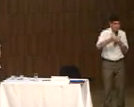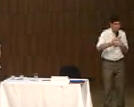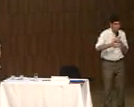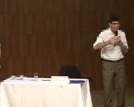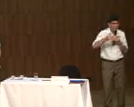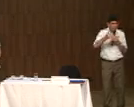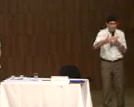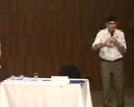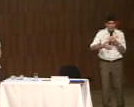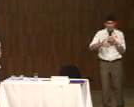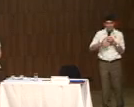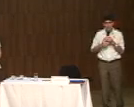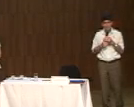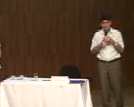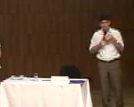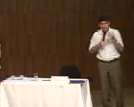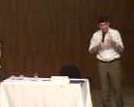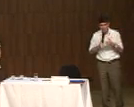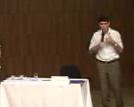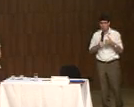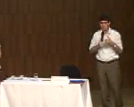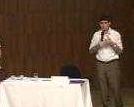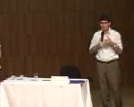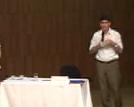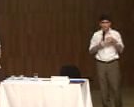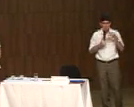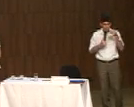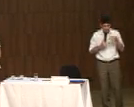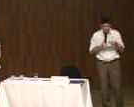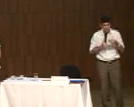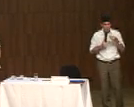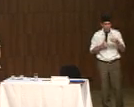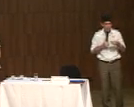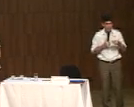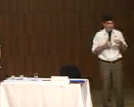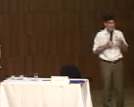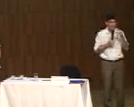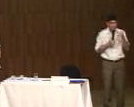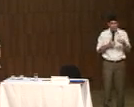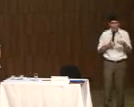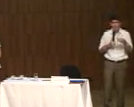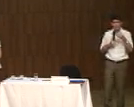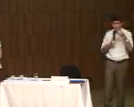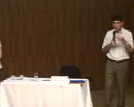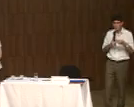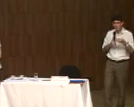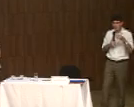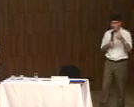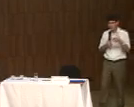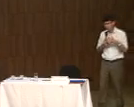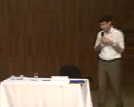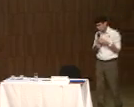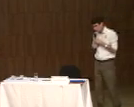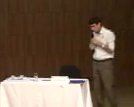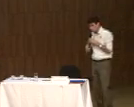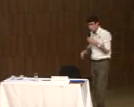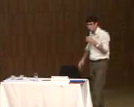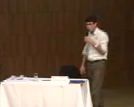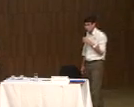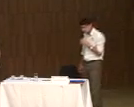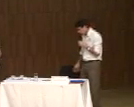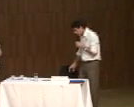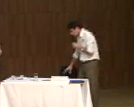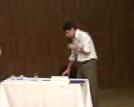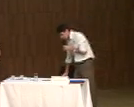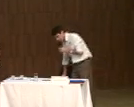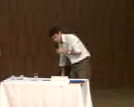que articula, que corre atrás, e ele não faz as coisas. Então, acho que é importante a gente articular. Isso vai garantir o direito dos